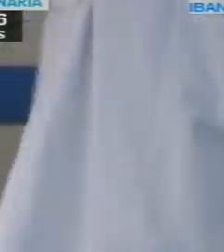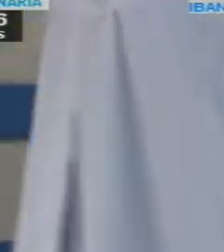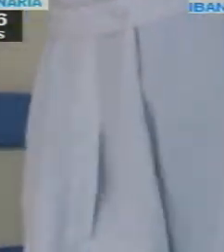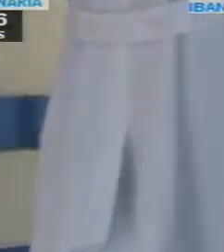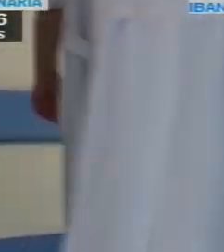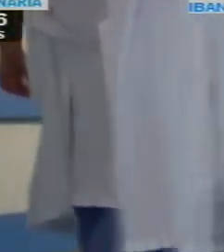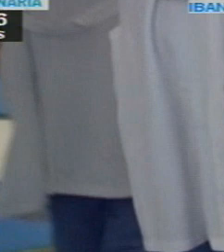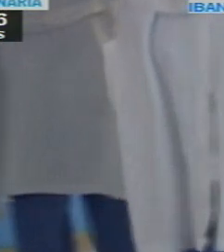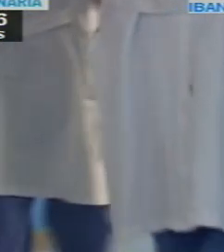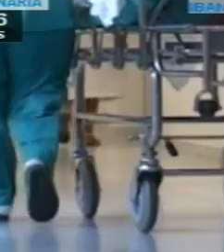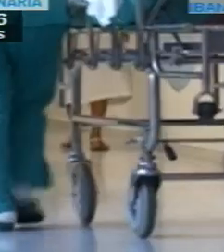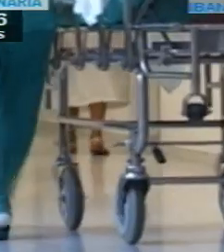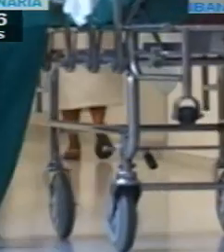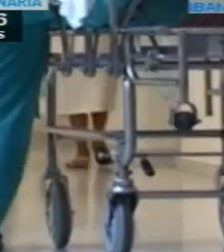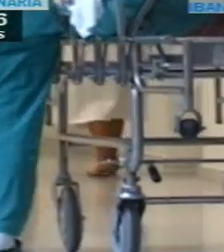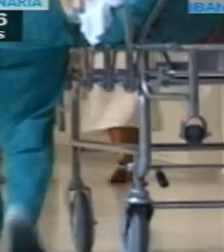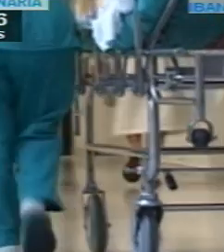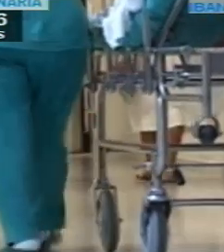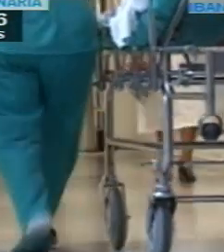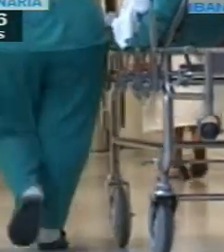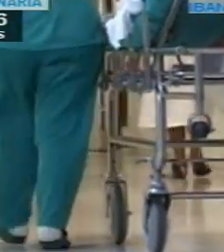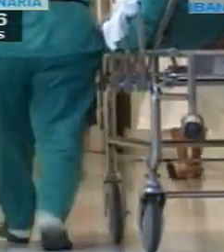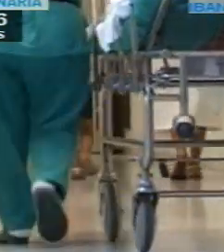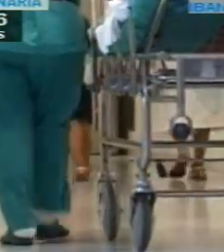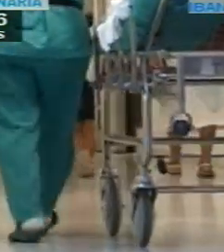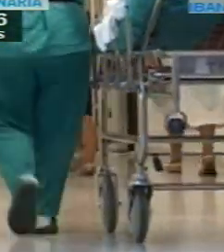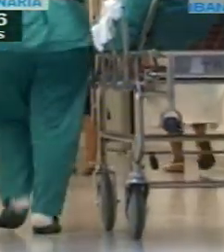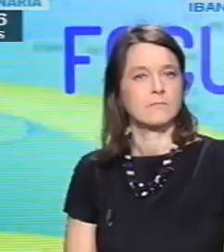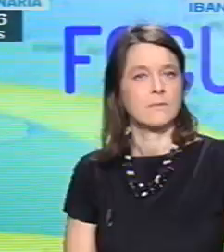ambulatori internistici, ma il passo va fatto uno dopo l'altro.